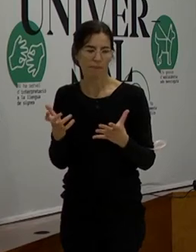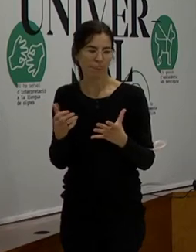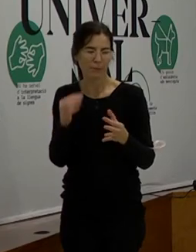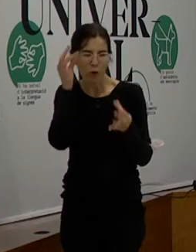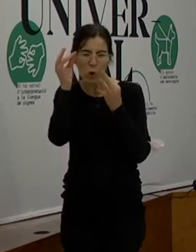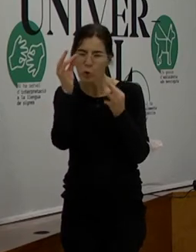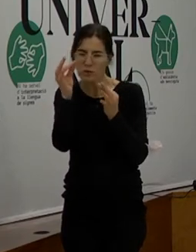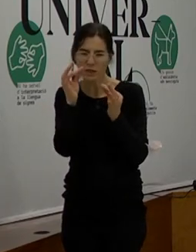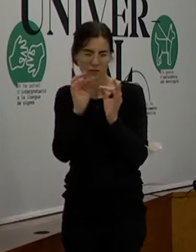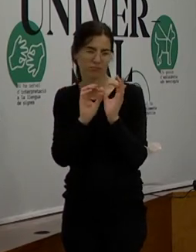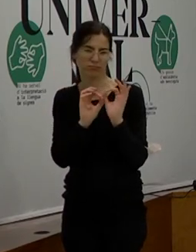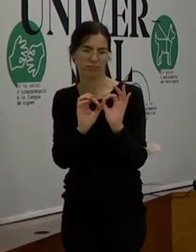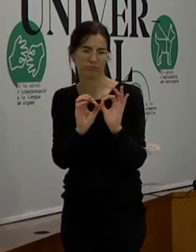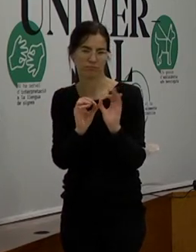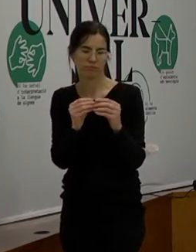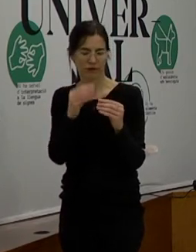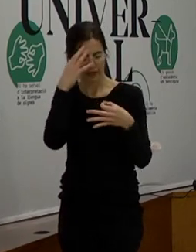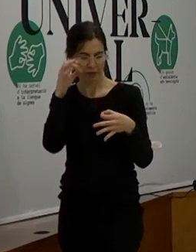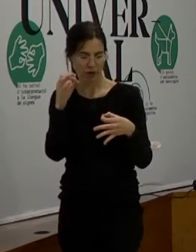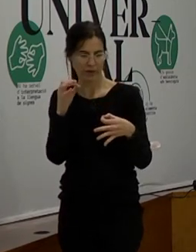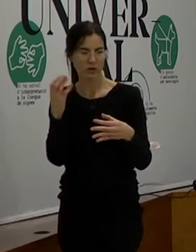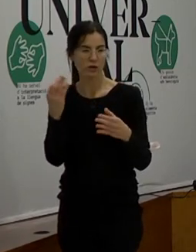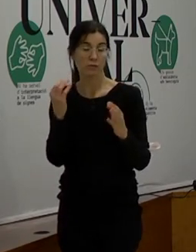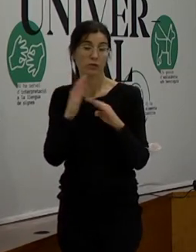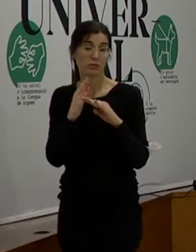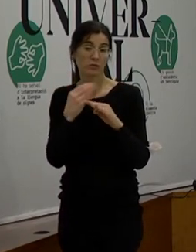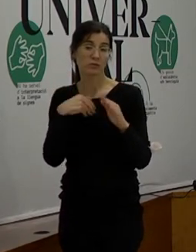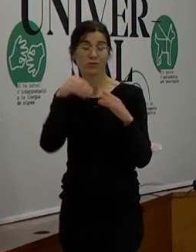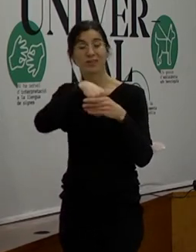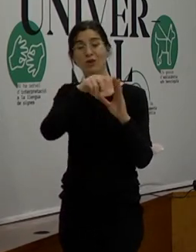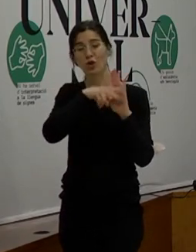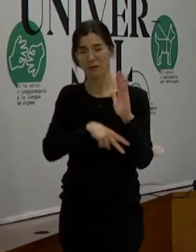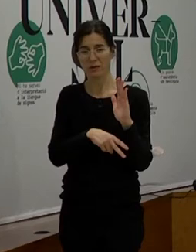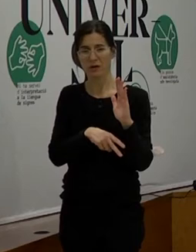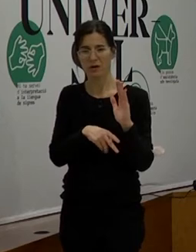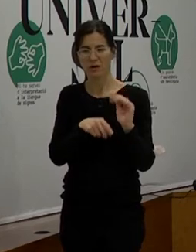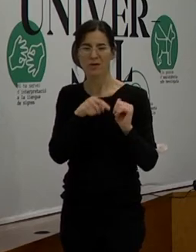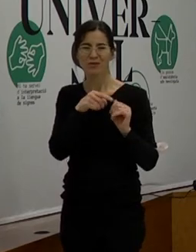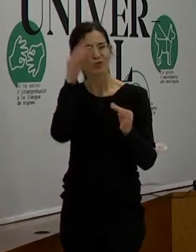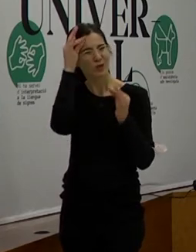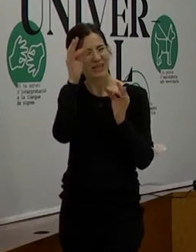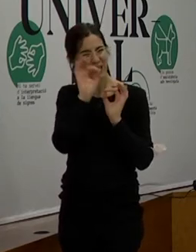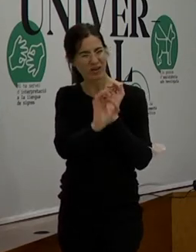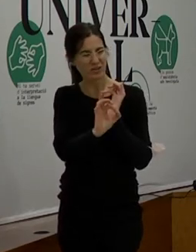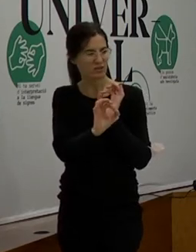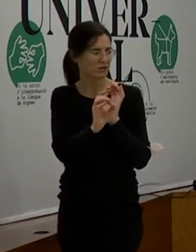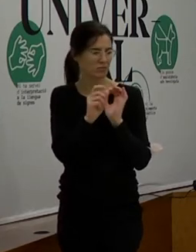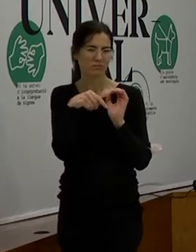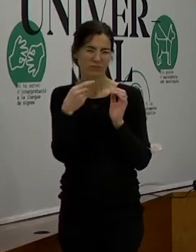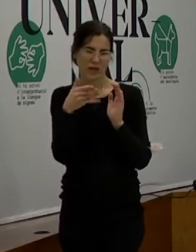ajustes razonables, ¿vale? Però sempre basant-me en la normativa. Però aquest és un criteri. Mira,